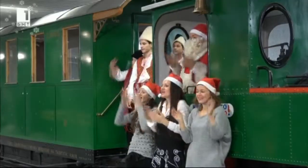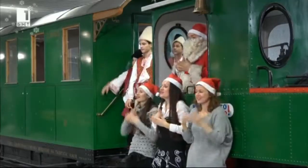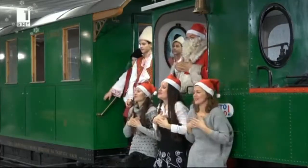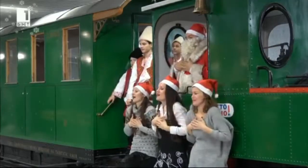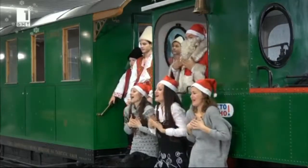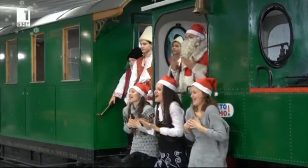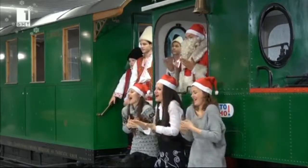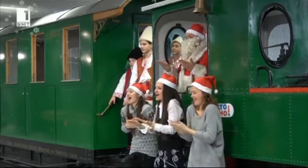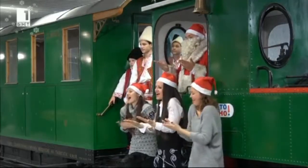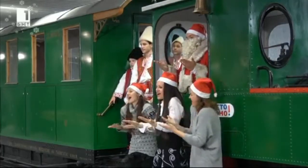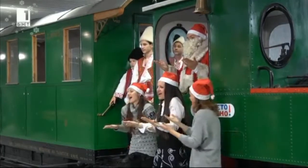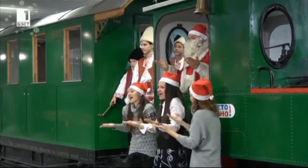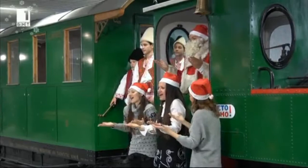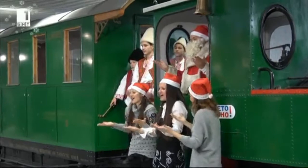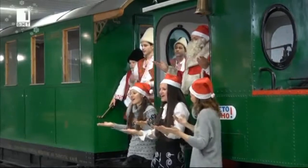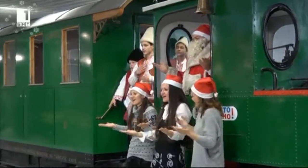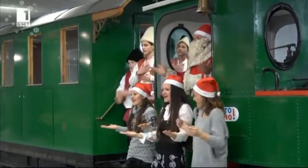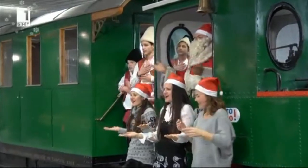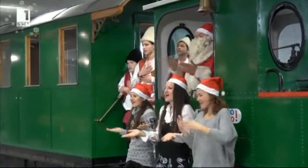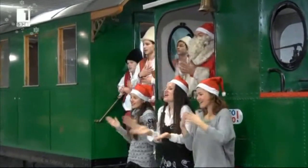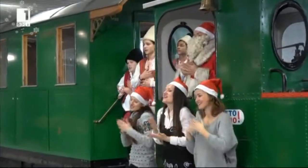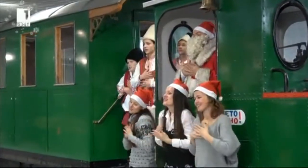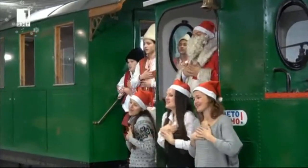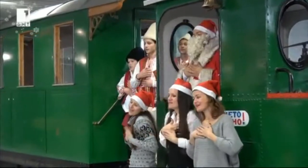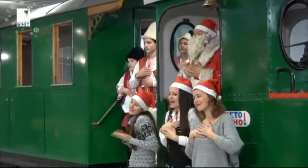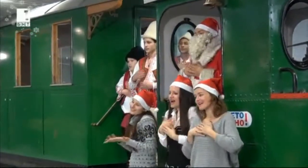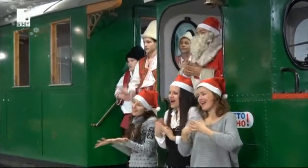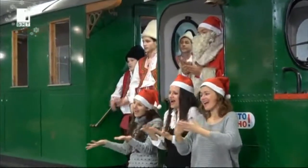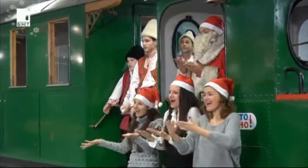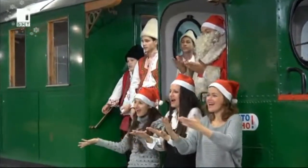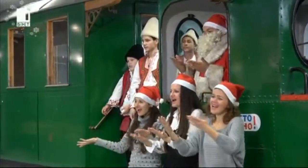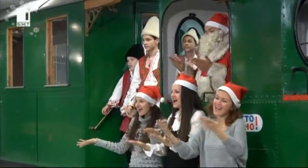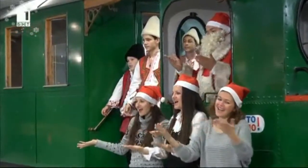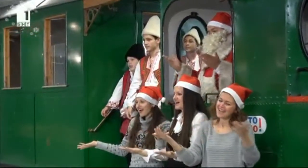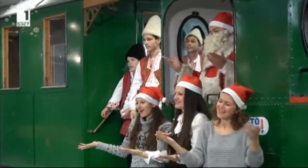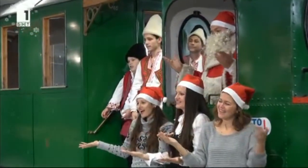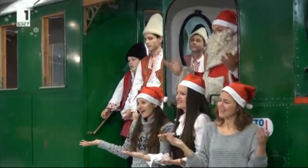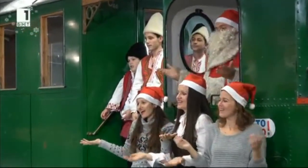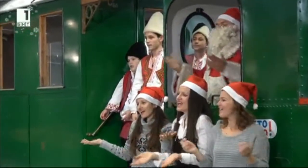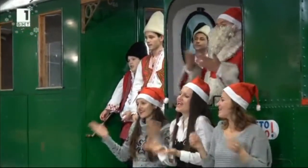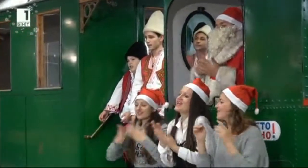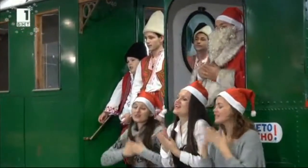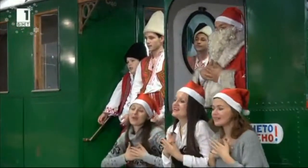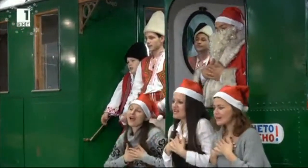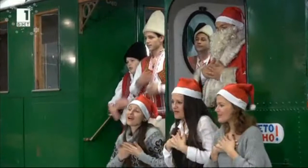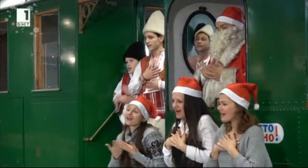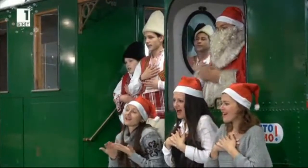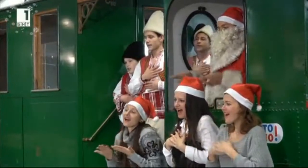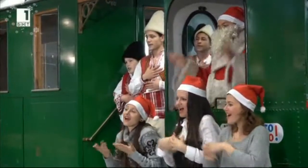Има я, има я, има я